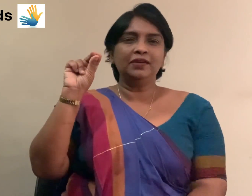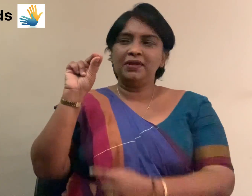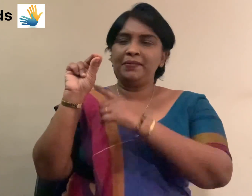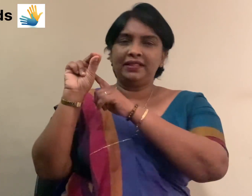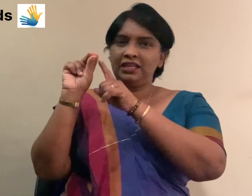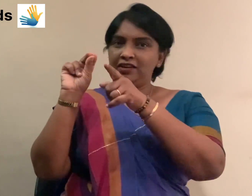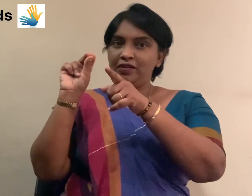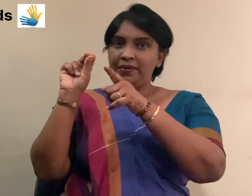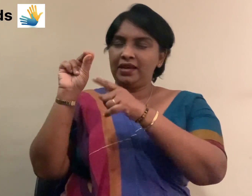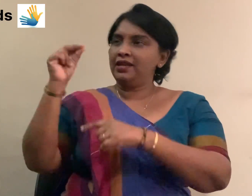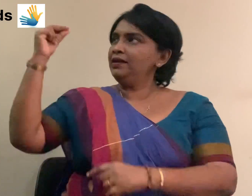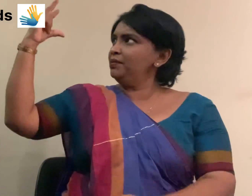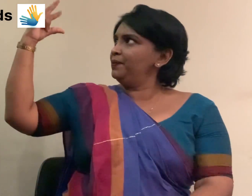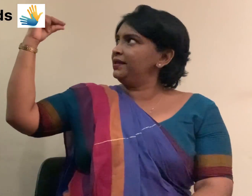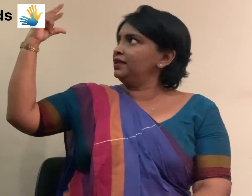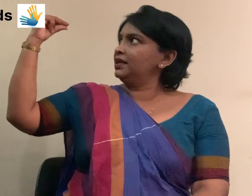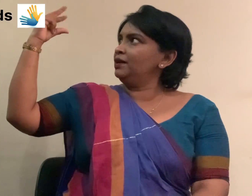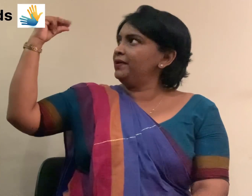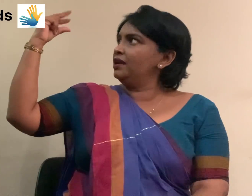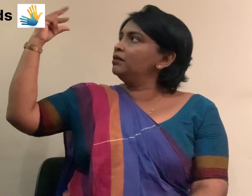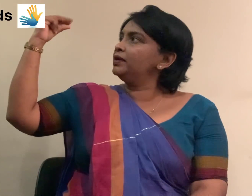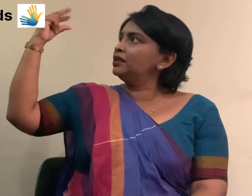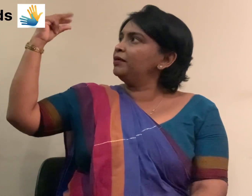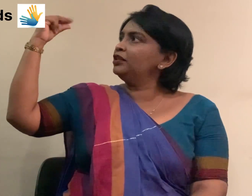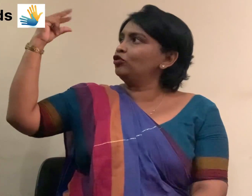මේ පැත්තට නෙමෙයි පෙන්නන්නේ, මේ පැත්තට කරලා පෙන්නන්න. මේක තමයි තරු.